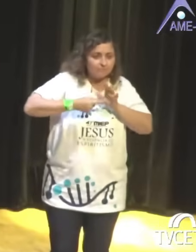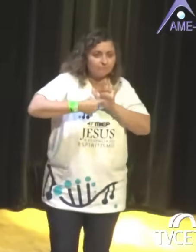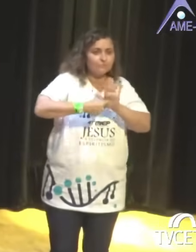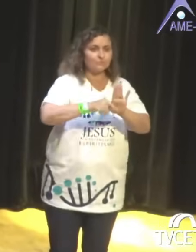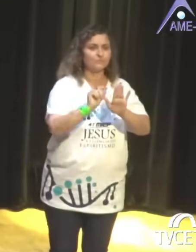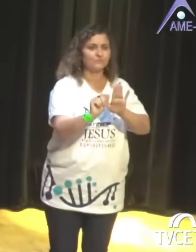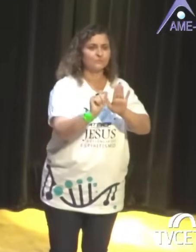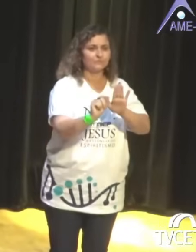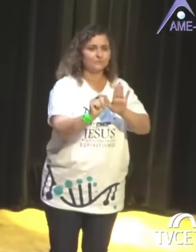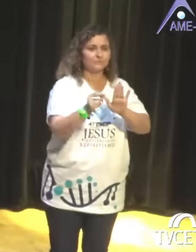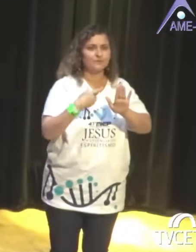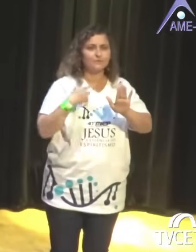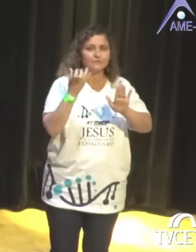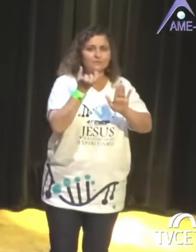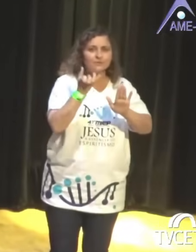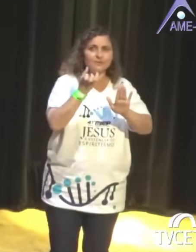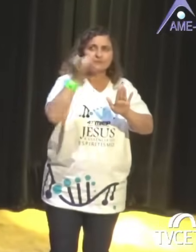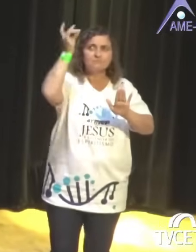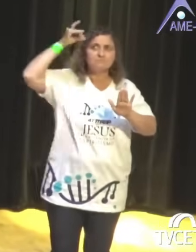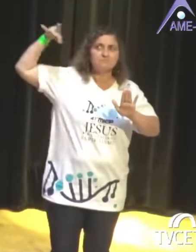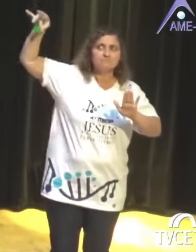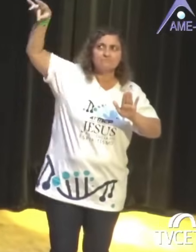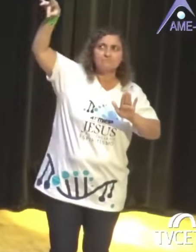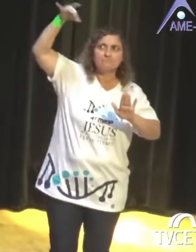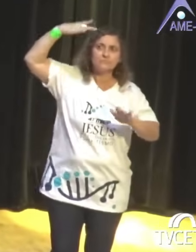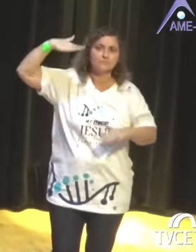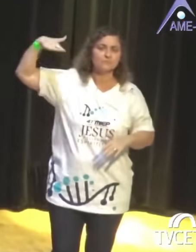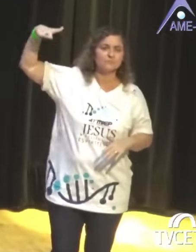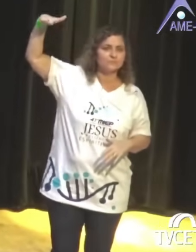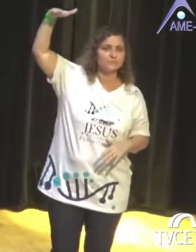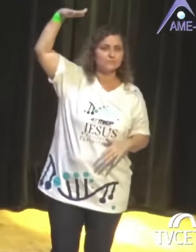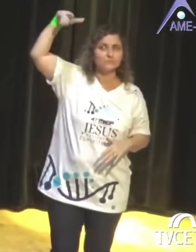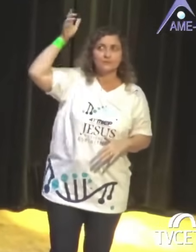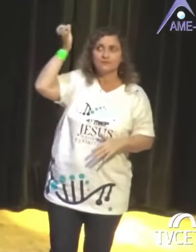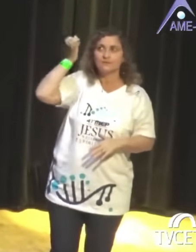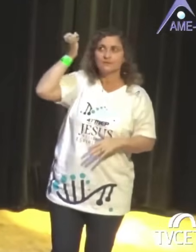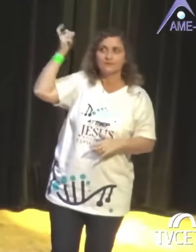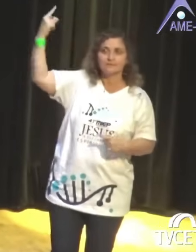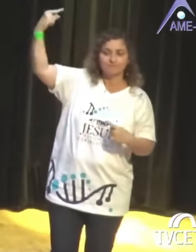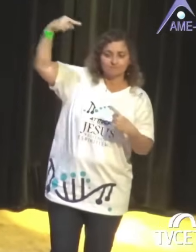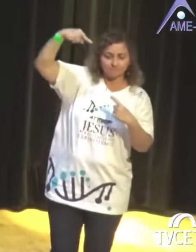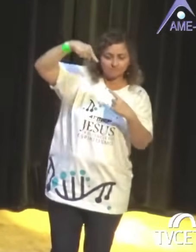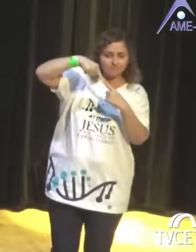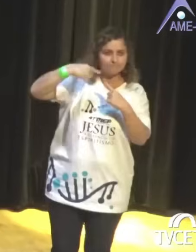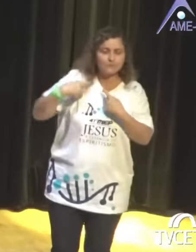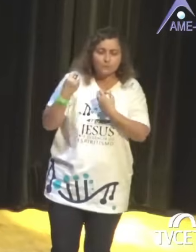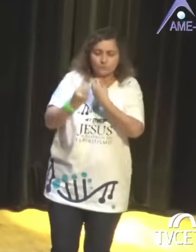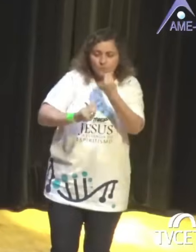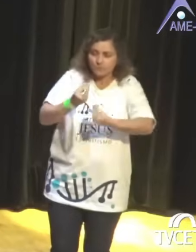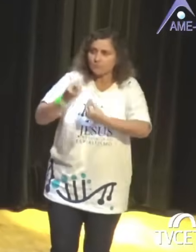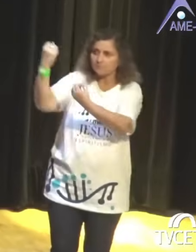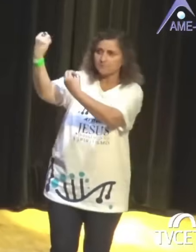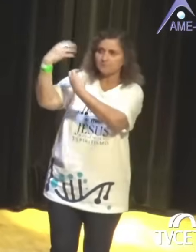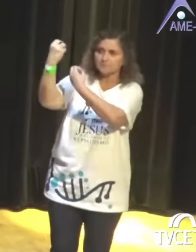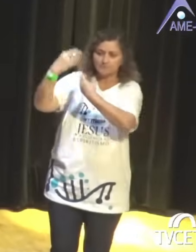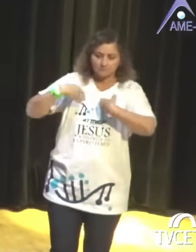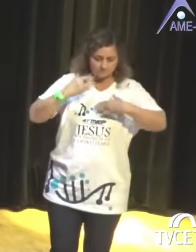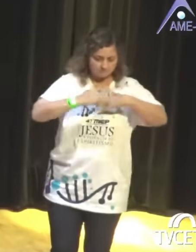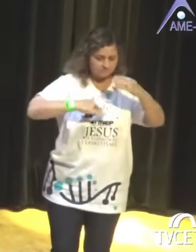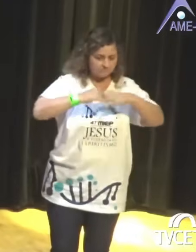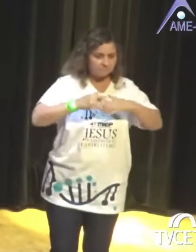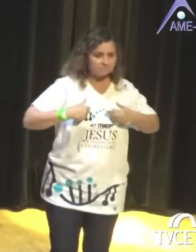anseios da espiritualidade superior No que diz respeito à condução das atividades